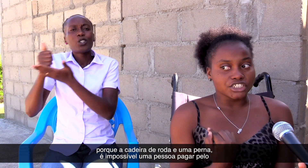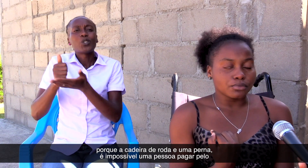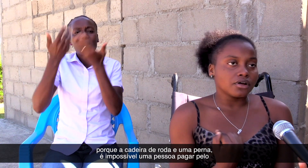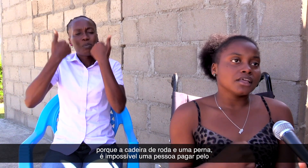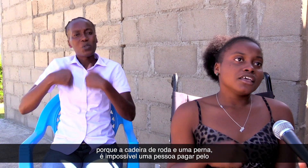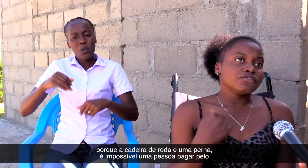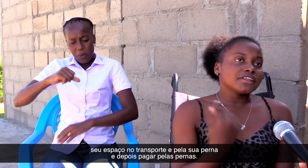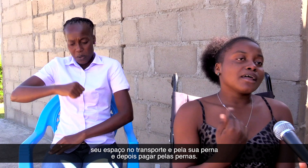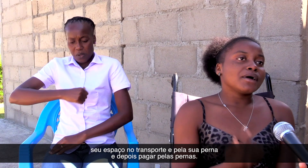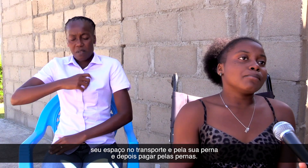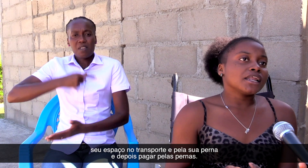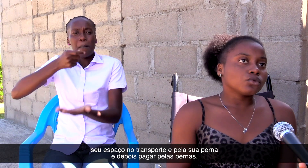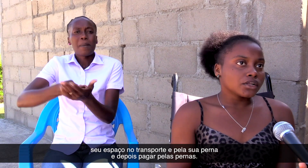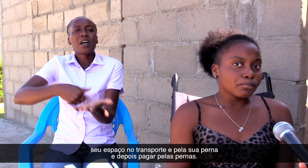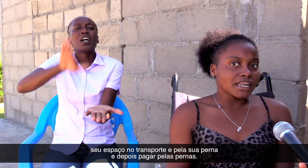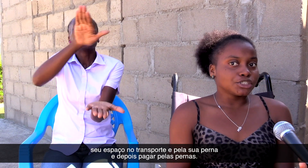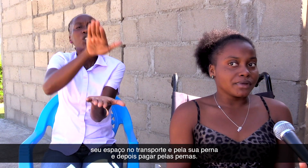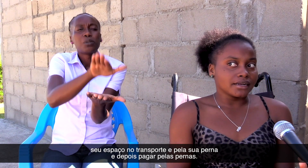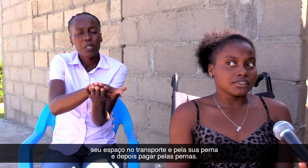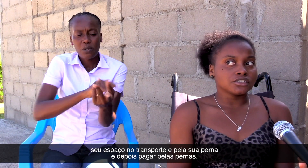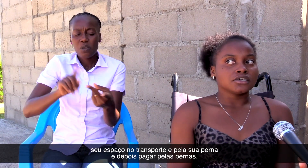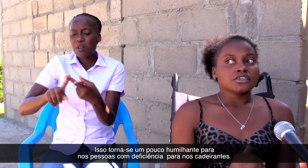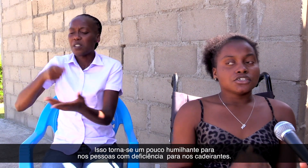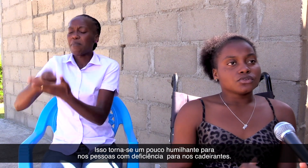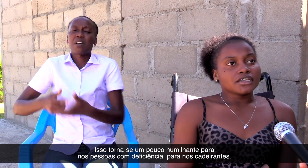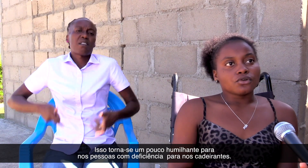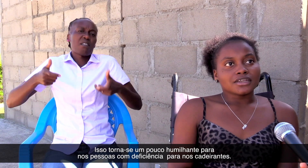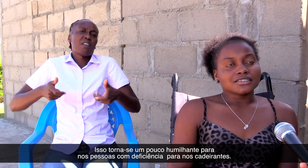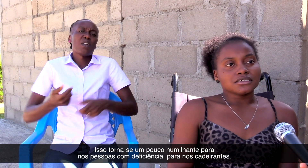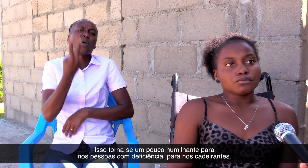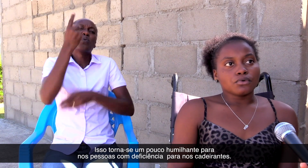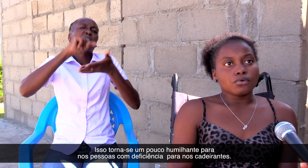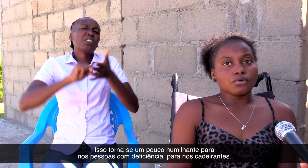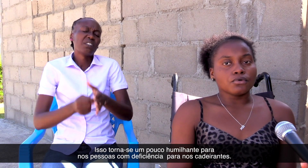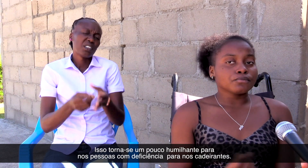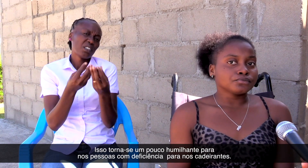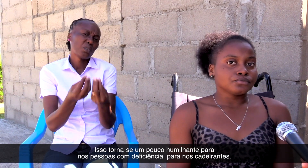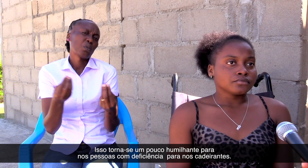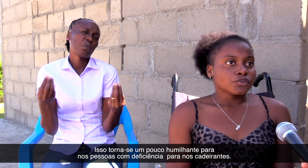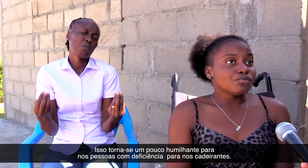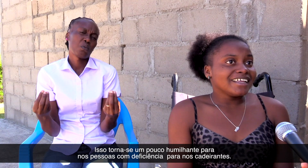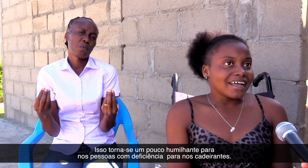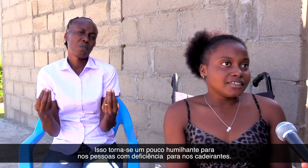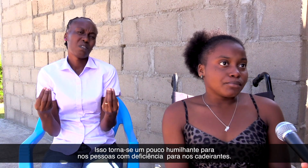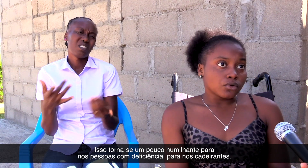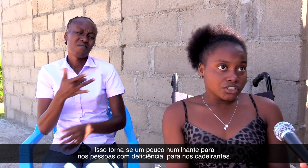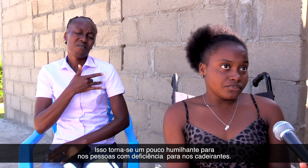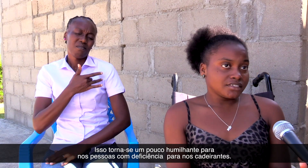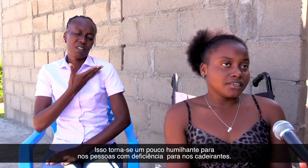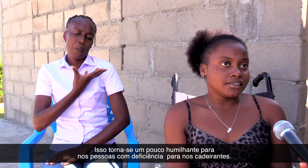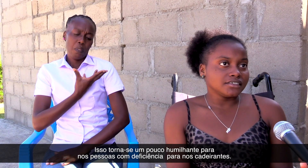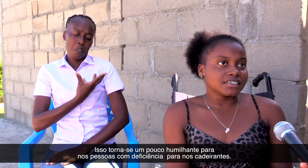no transporte e voltar a pagar pelas pernas. Isso aí torna-se um pouco humilhante para